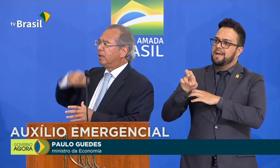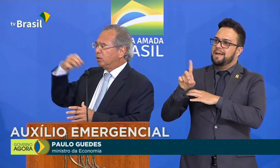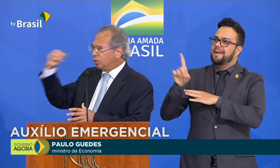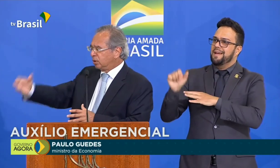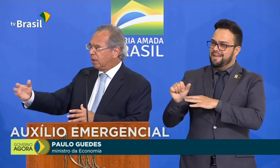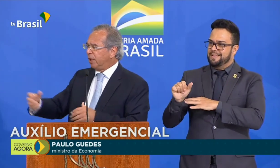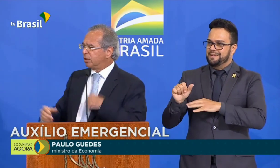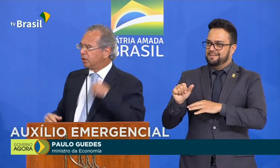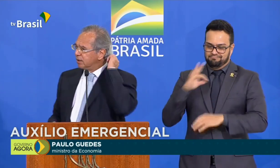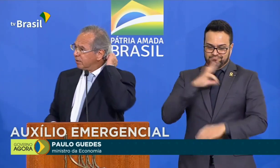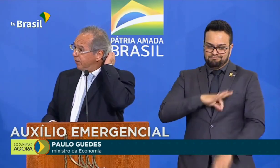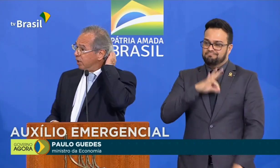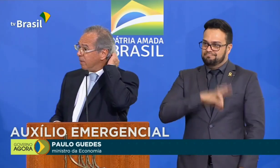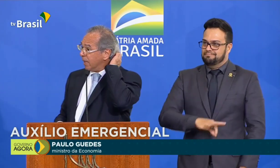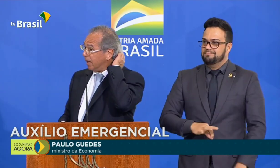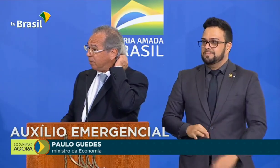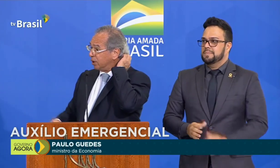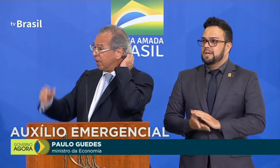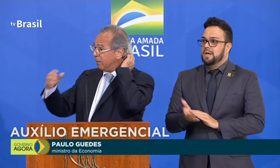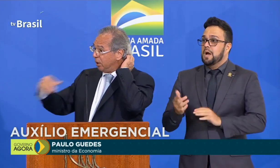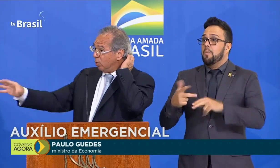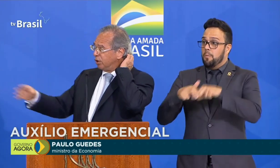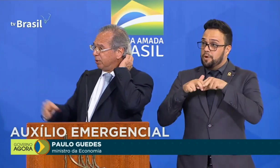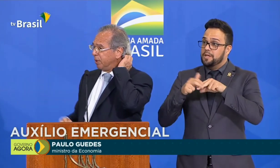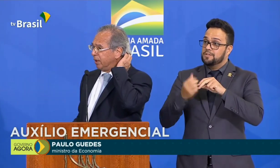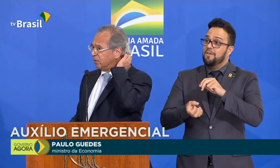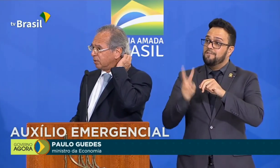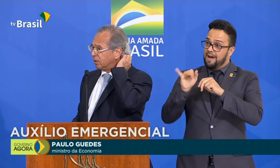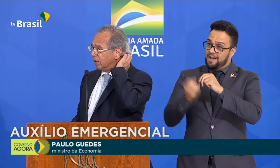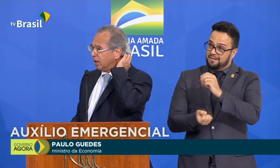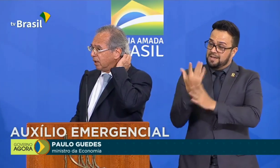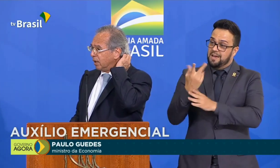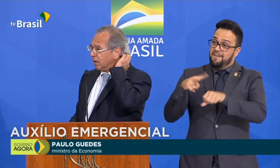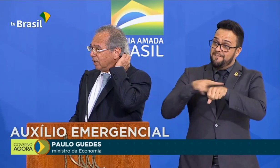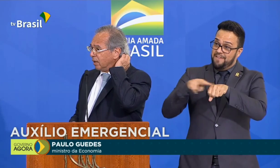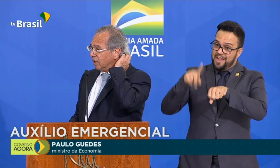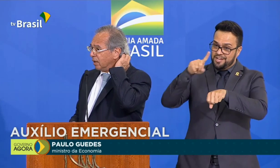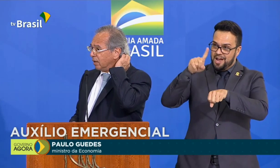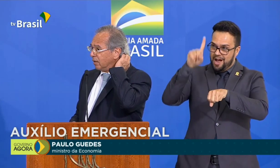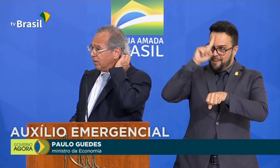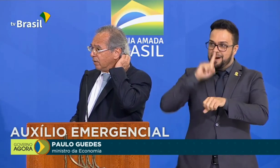aí justamente esse verde e amarelo para gerar milhões de empregos